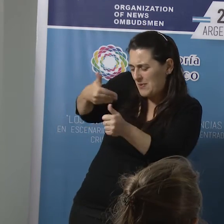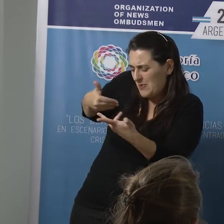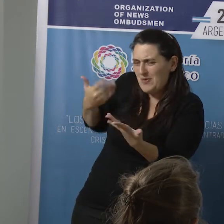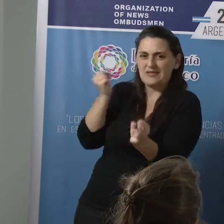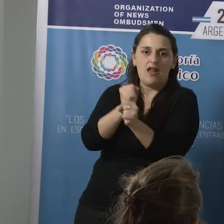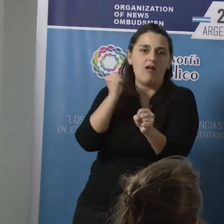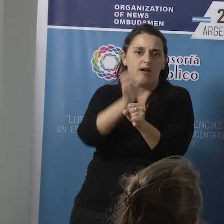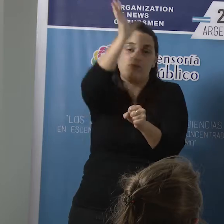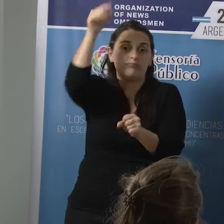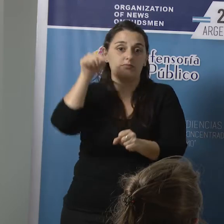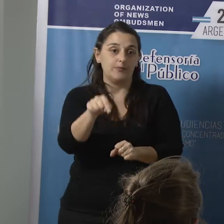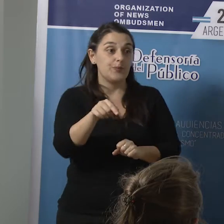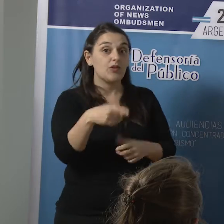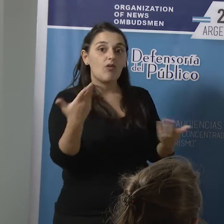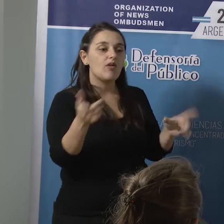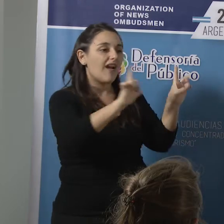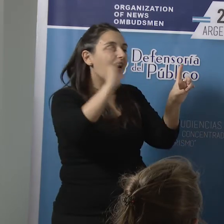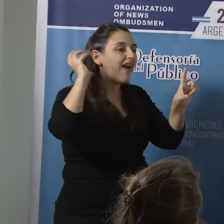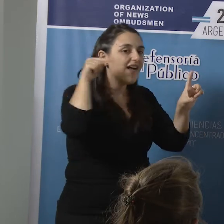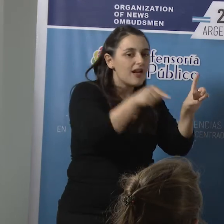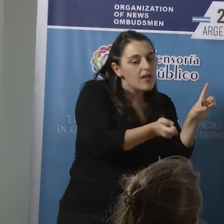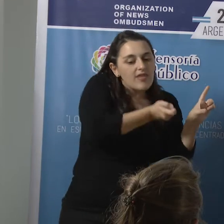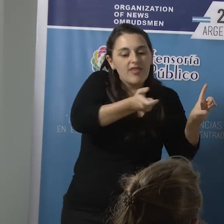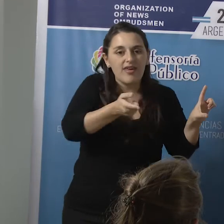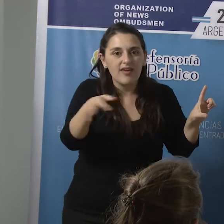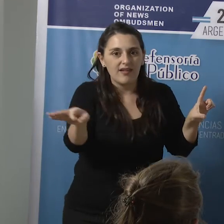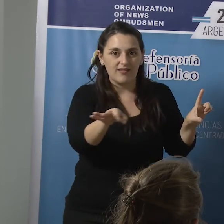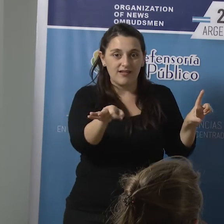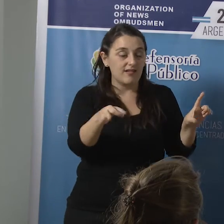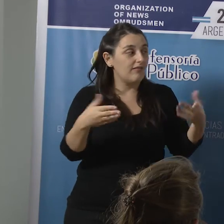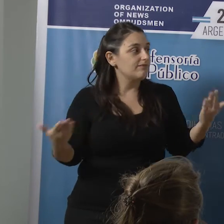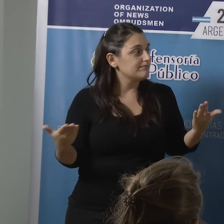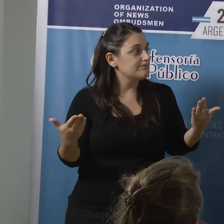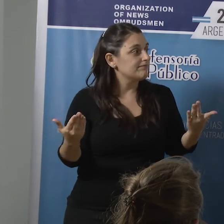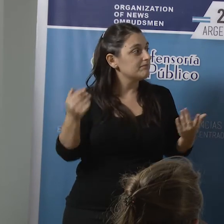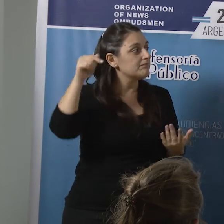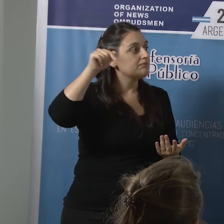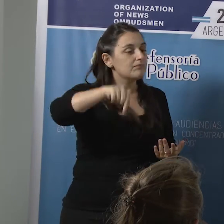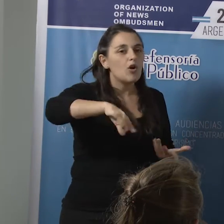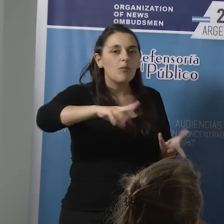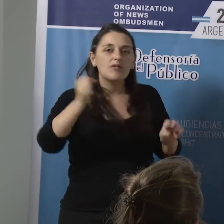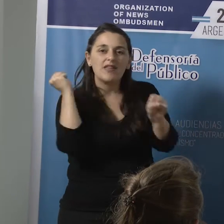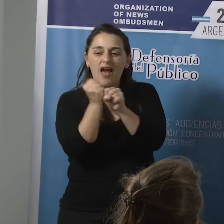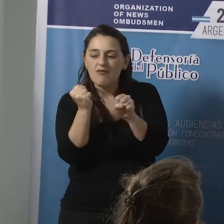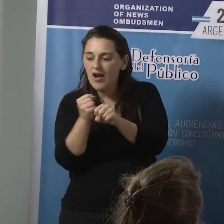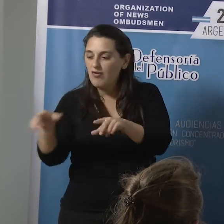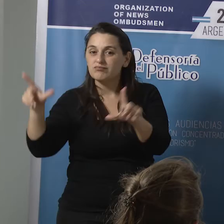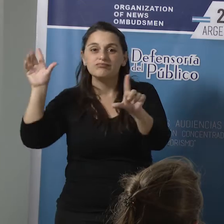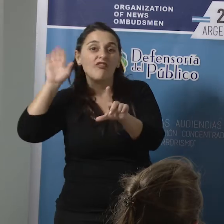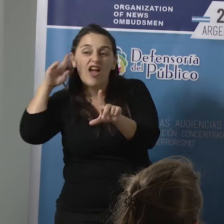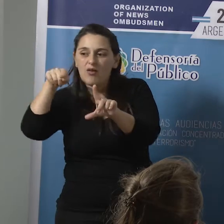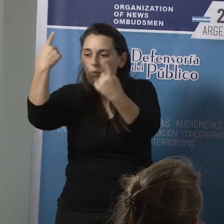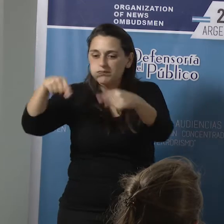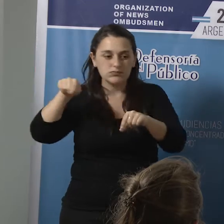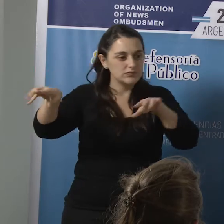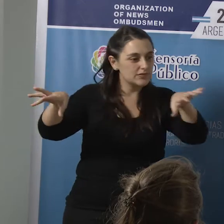presentan, o el canal no hace que lleguen a los defensores. Entonces, el puente que se construye en redes sociales, más como un instrumento de